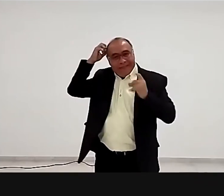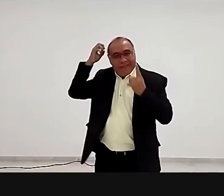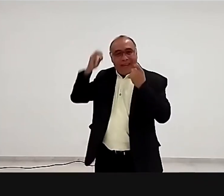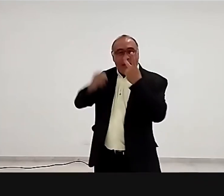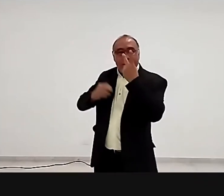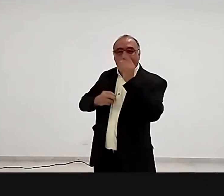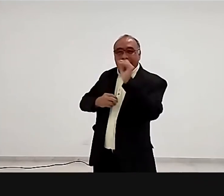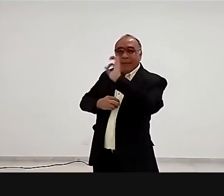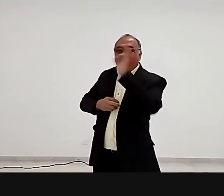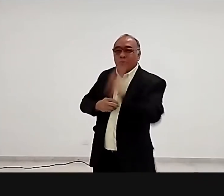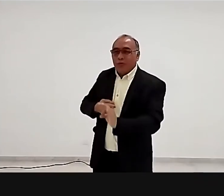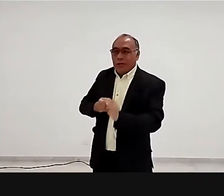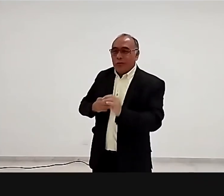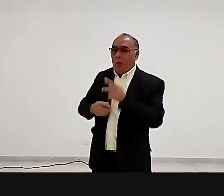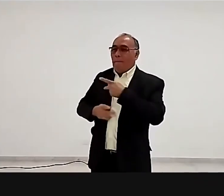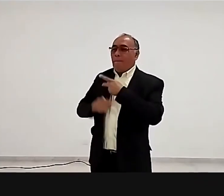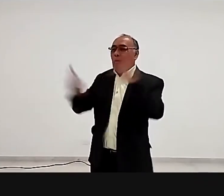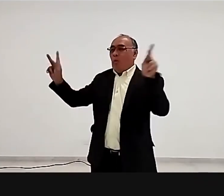ese